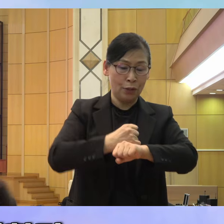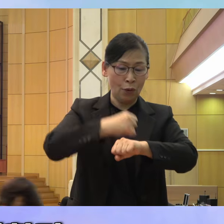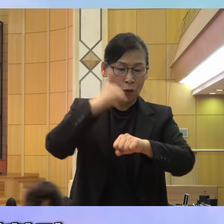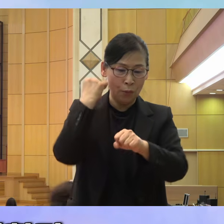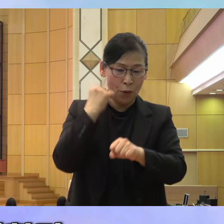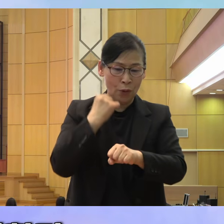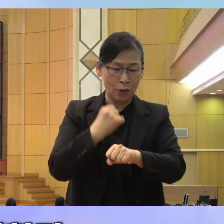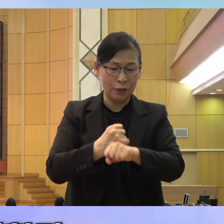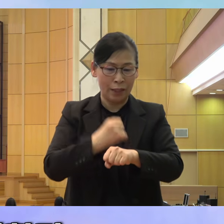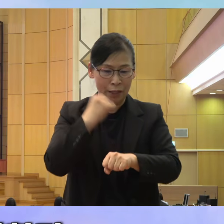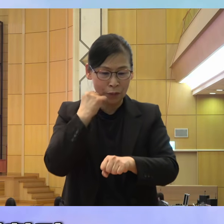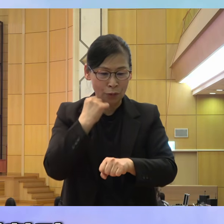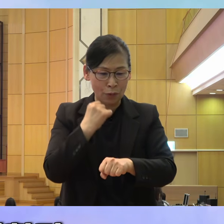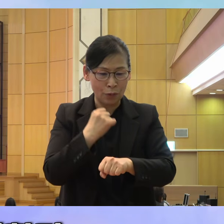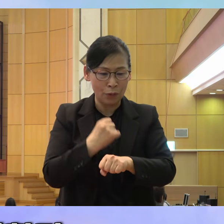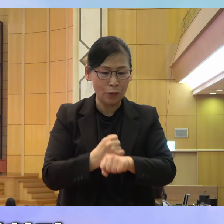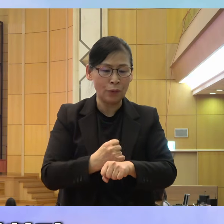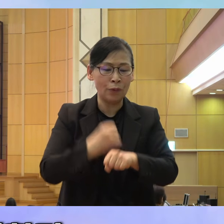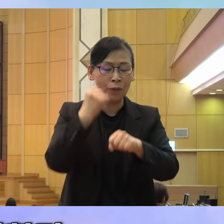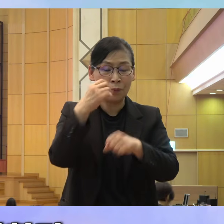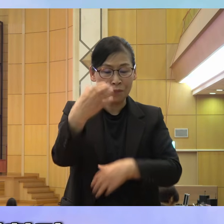뜻대로 살리요.